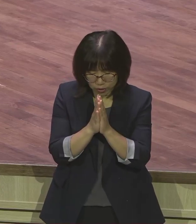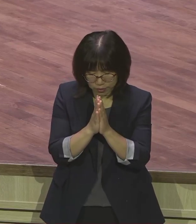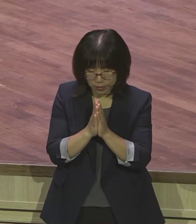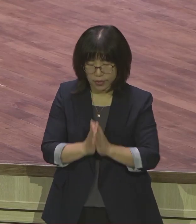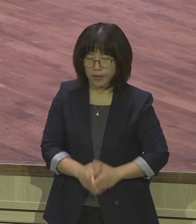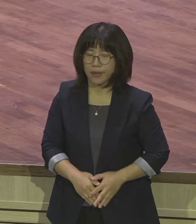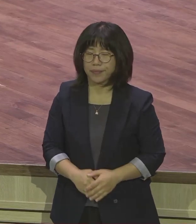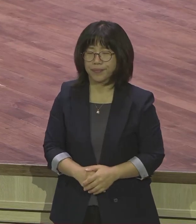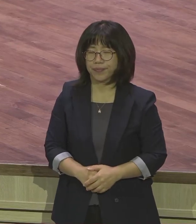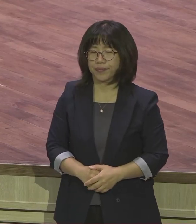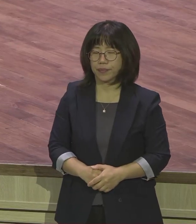주여 사랑해 주십니다